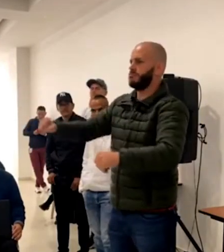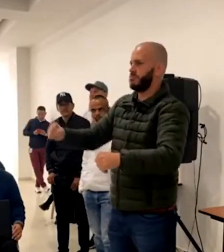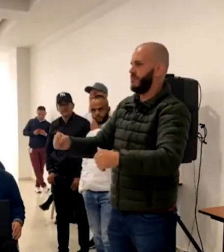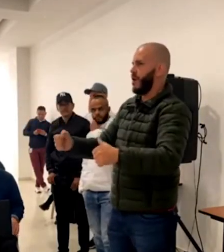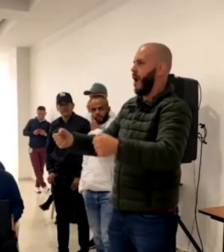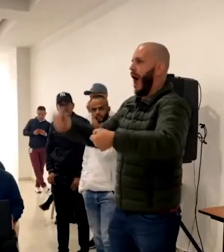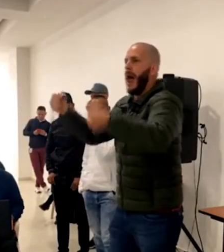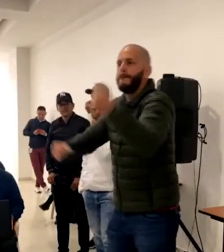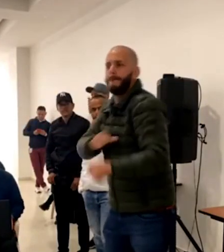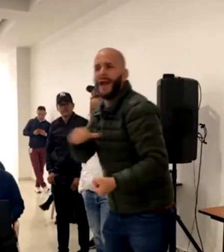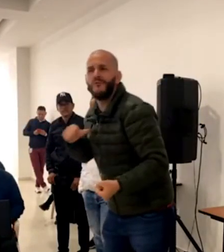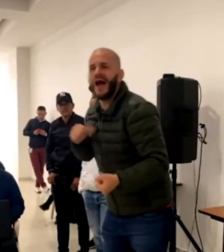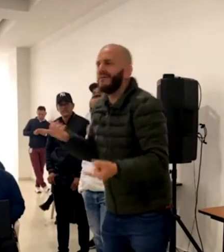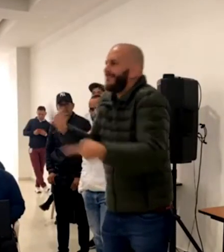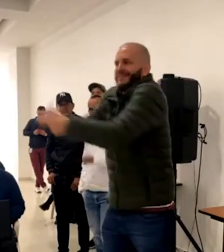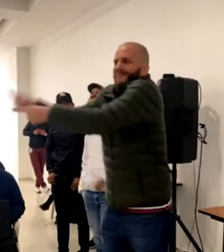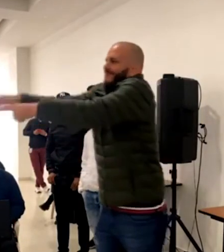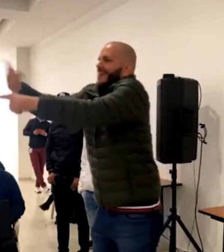situación